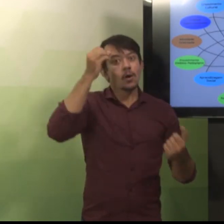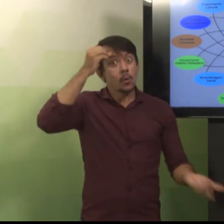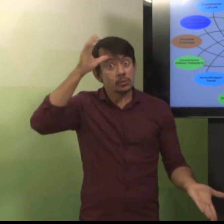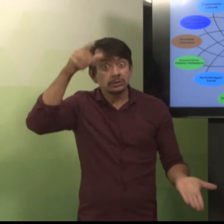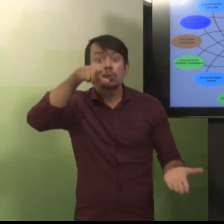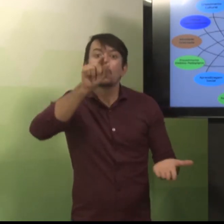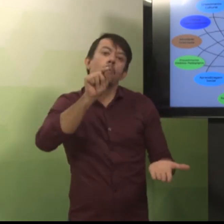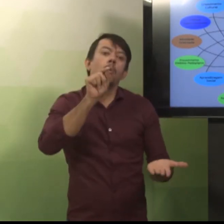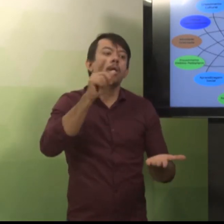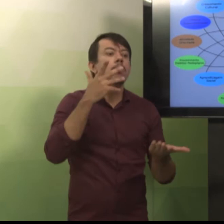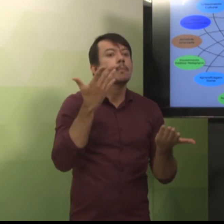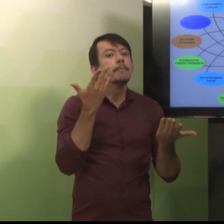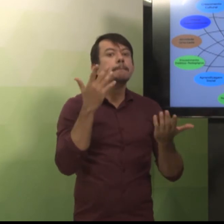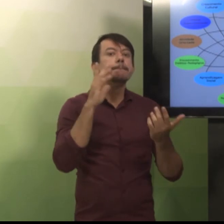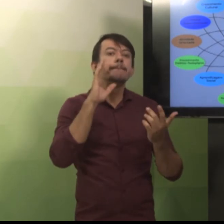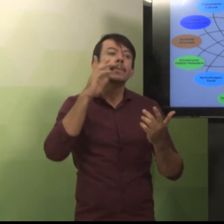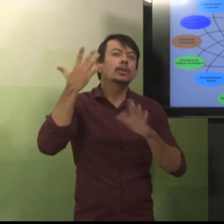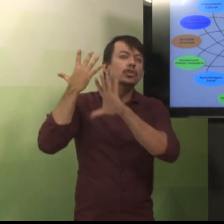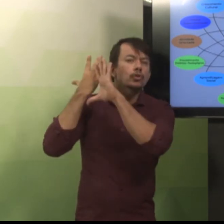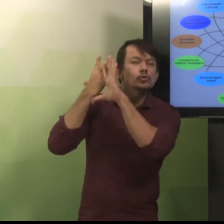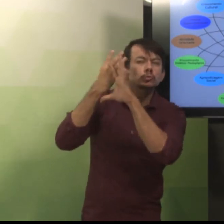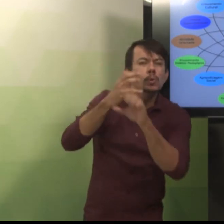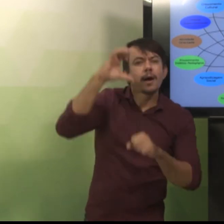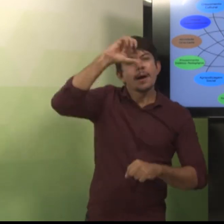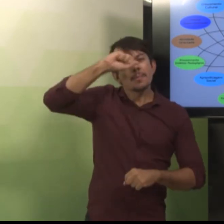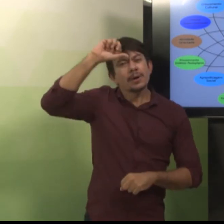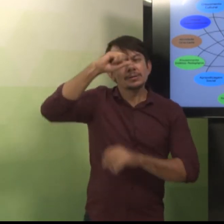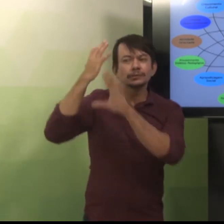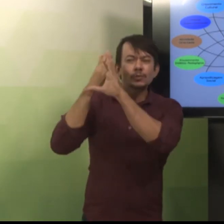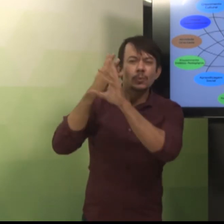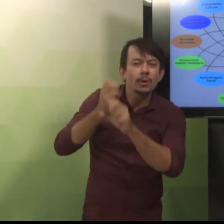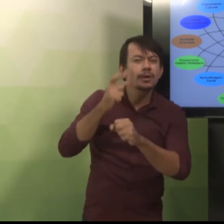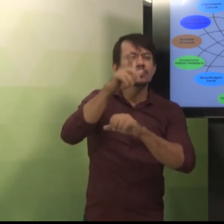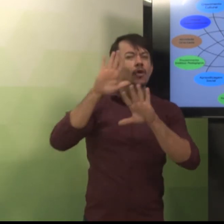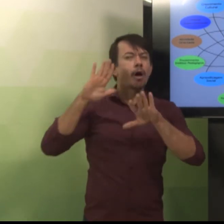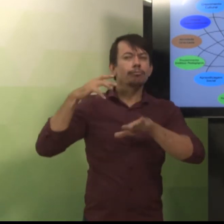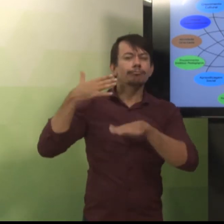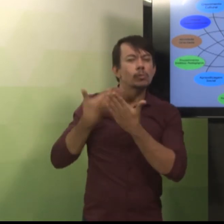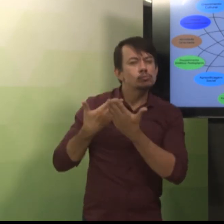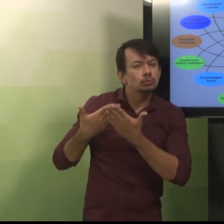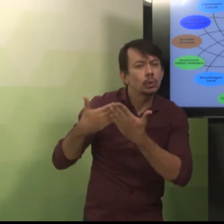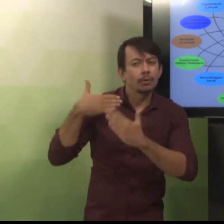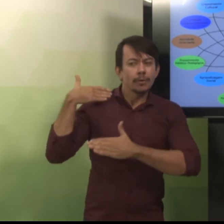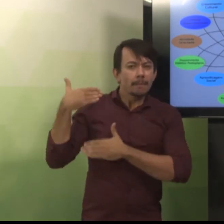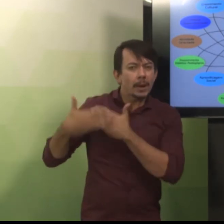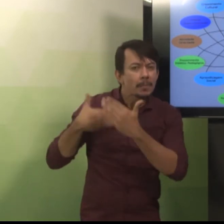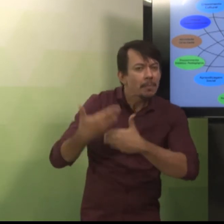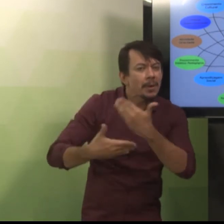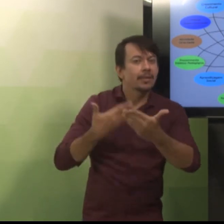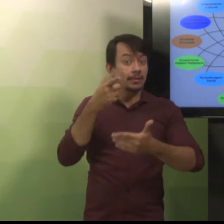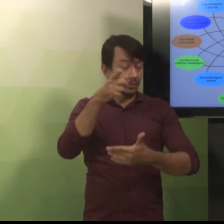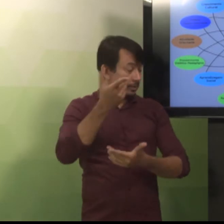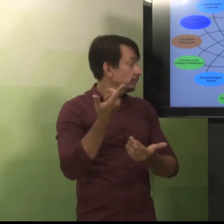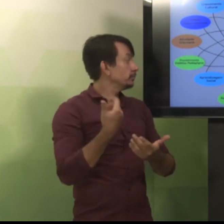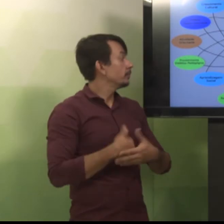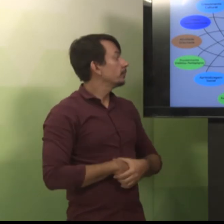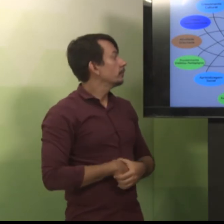para conhecimento, esse. Então, percebam que há um vasto conteúdo que vocês